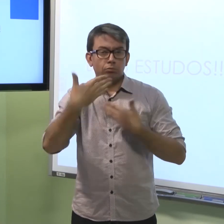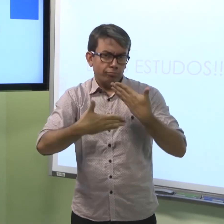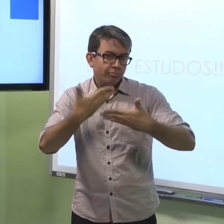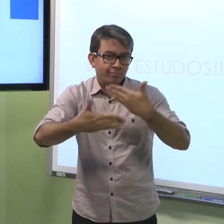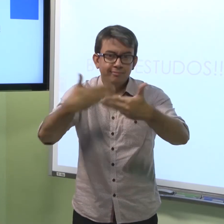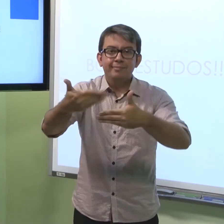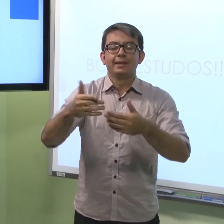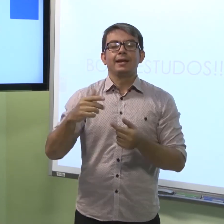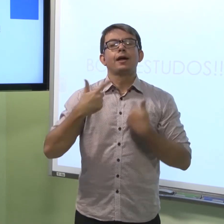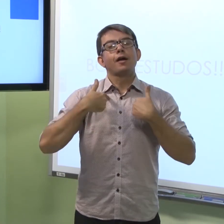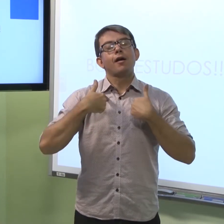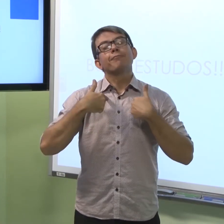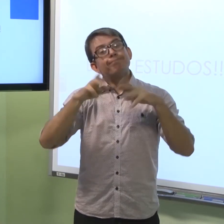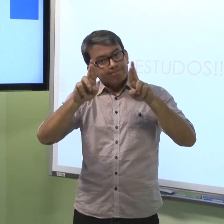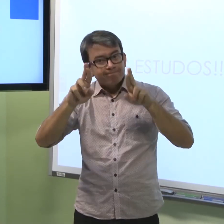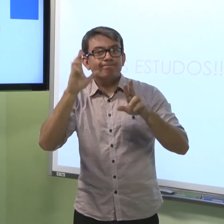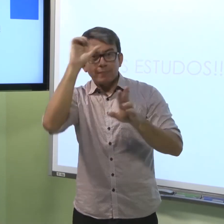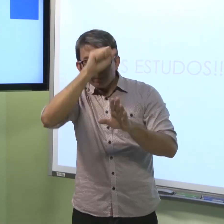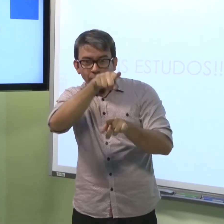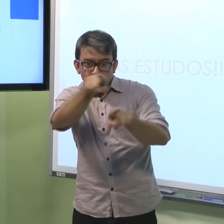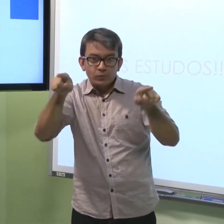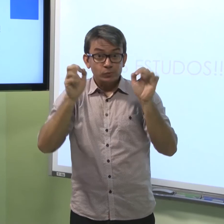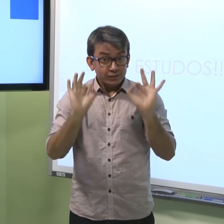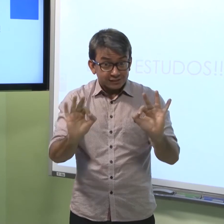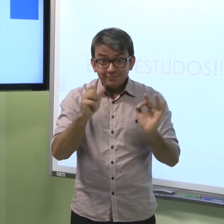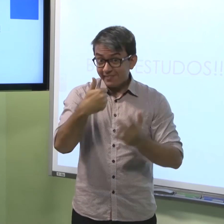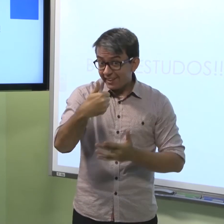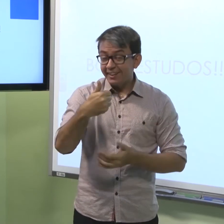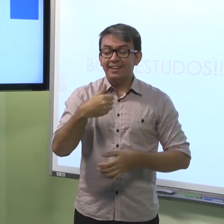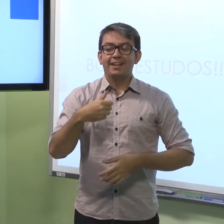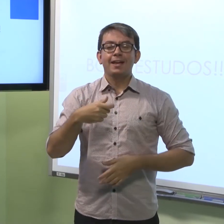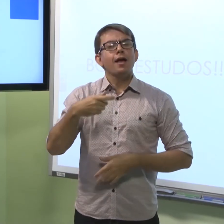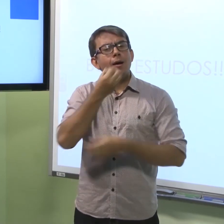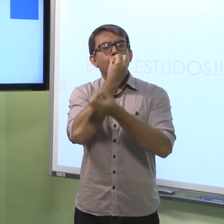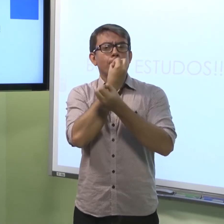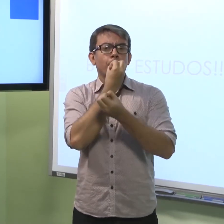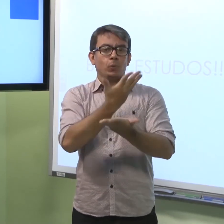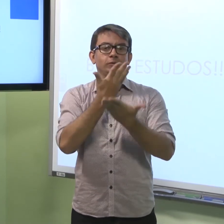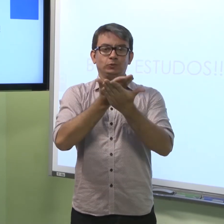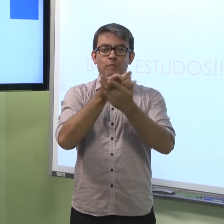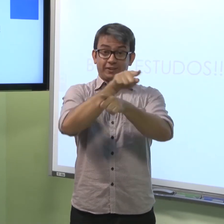É bom para que vocês continuem aprendendo e eu torço para que vocês aprendam, certo? Então bons